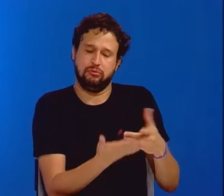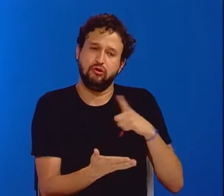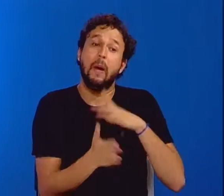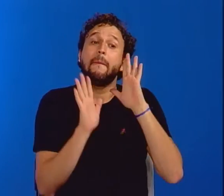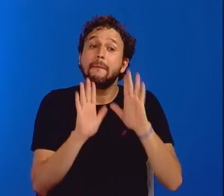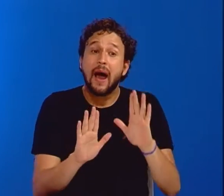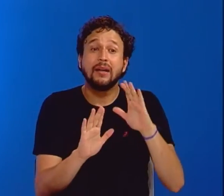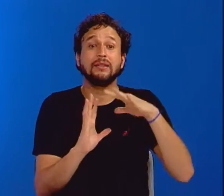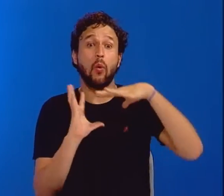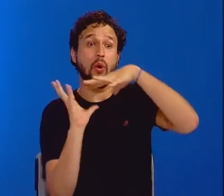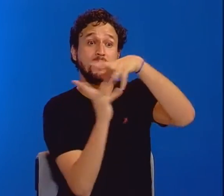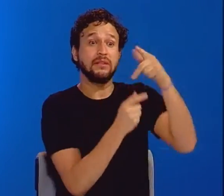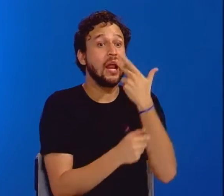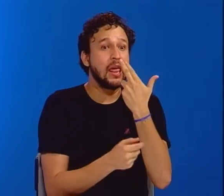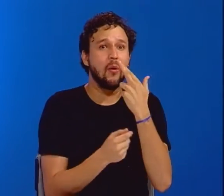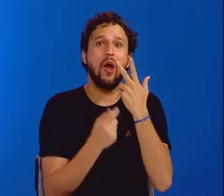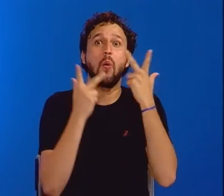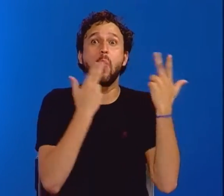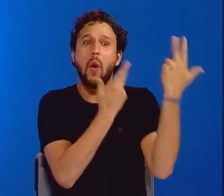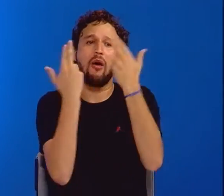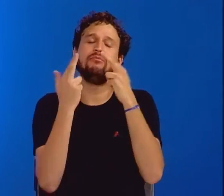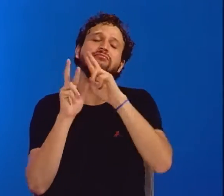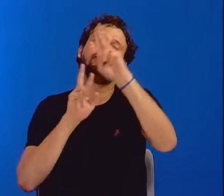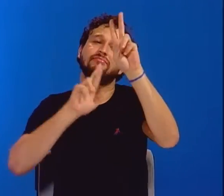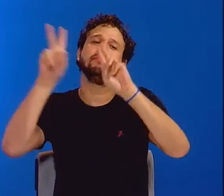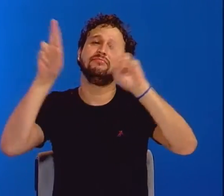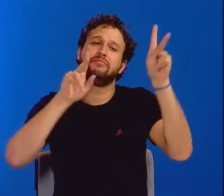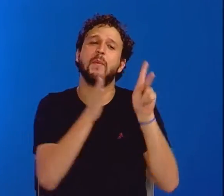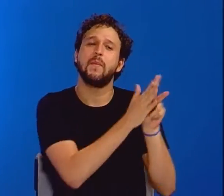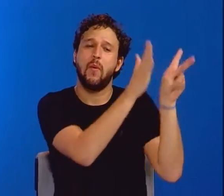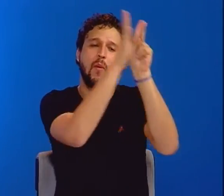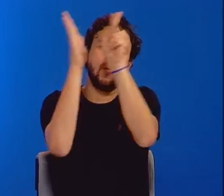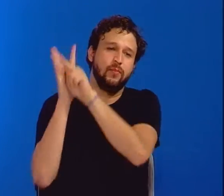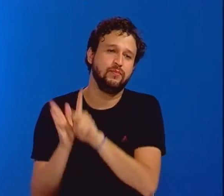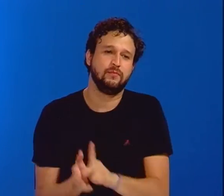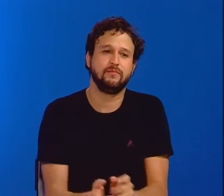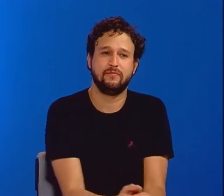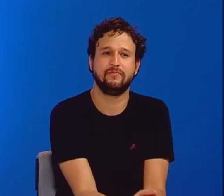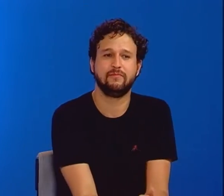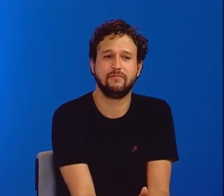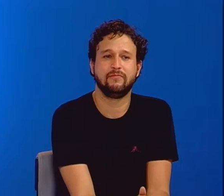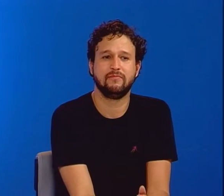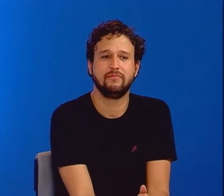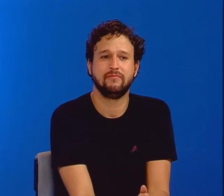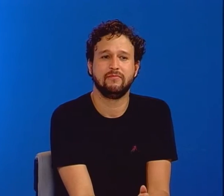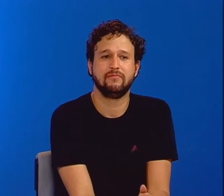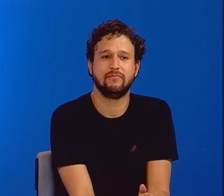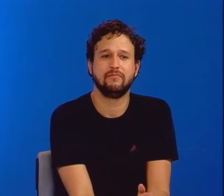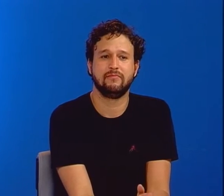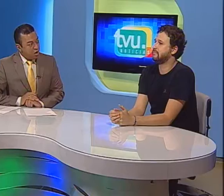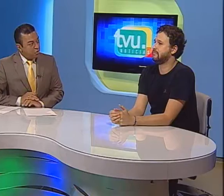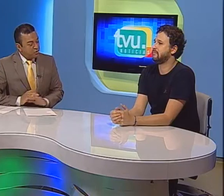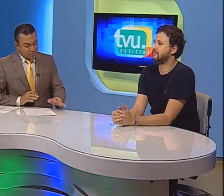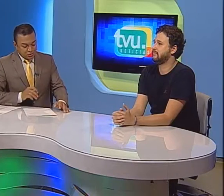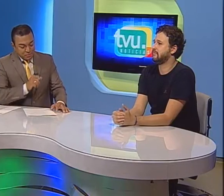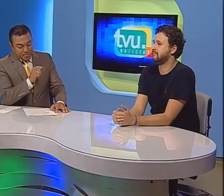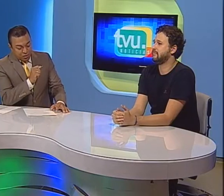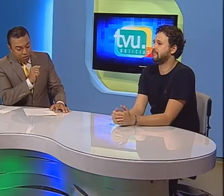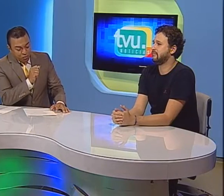sinais, mas assim, mundial, não é uma língua universal, né? Cada país tem a sua própria. Professor, qual o